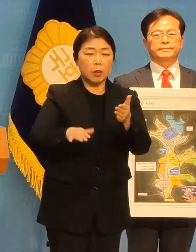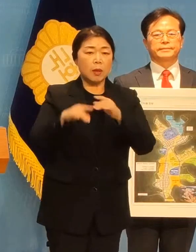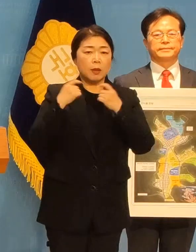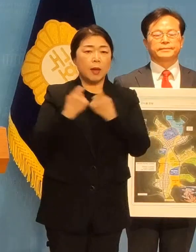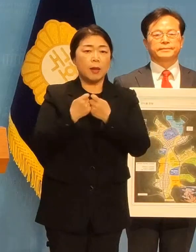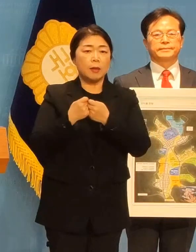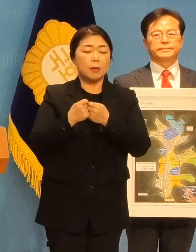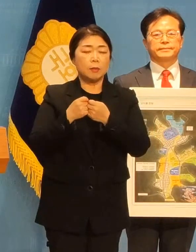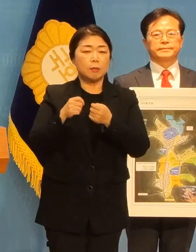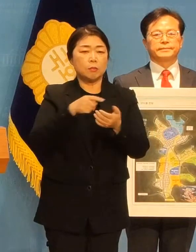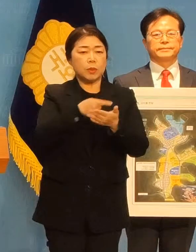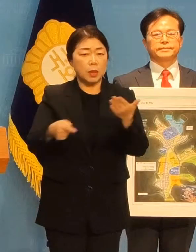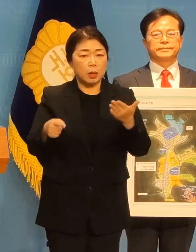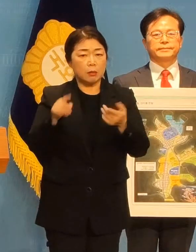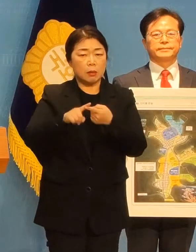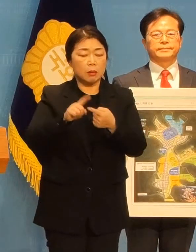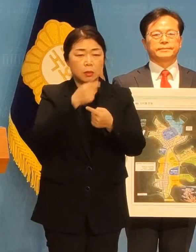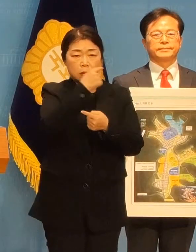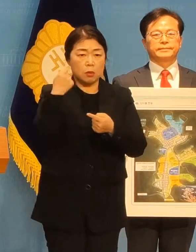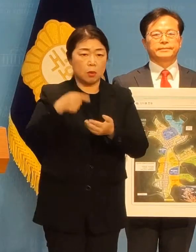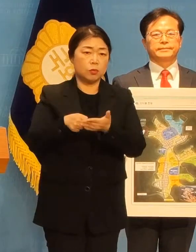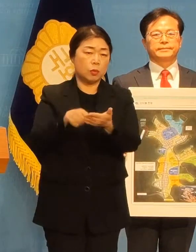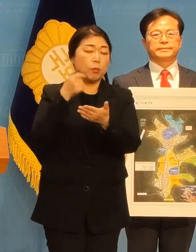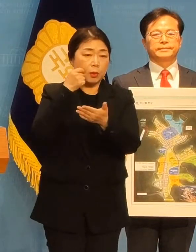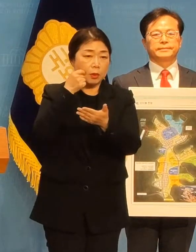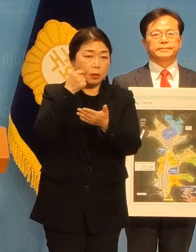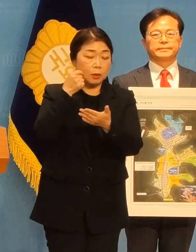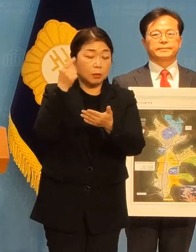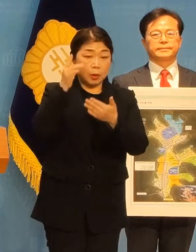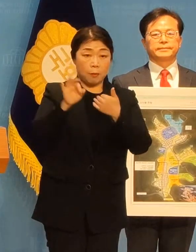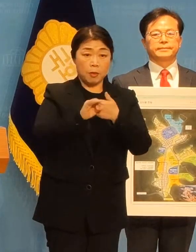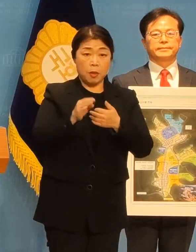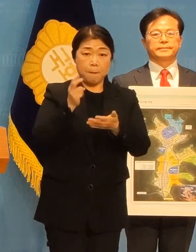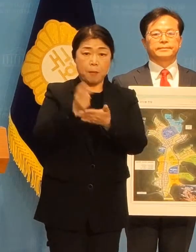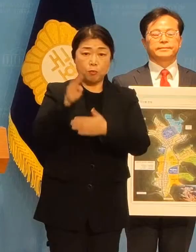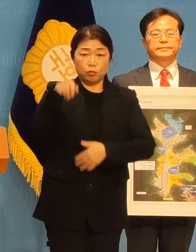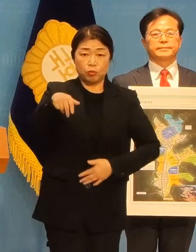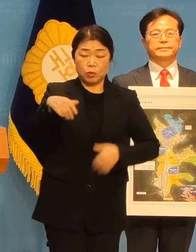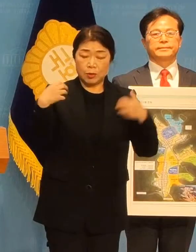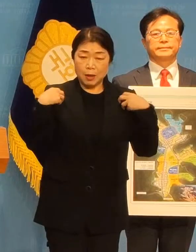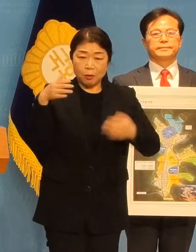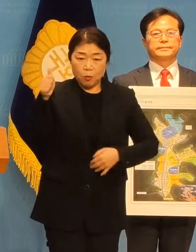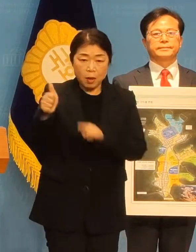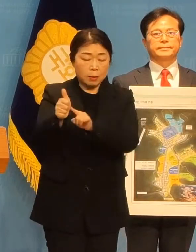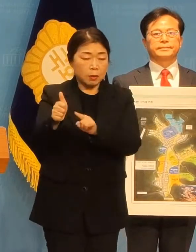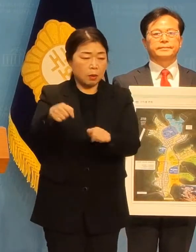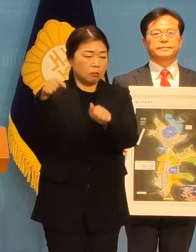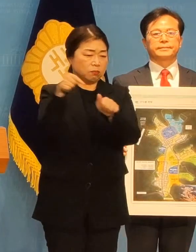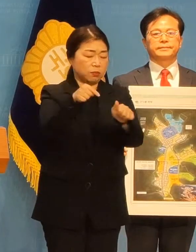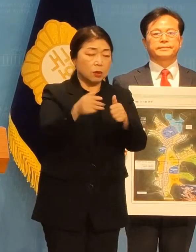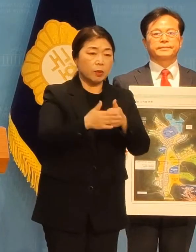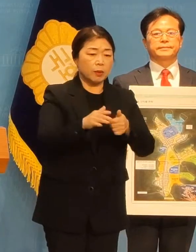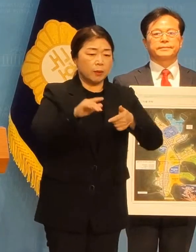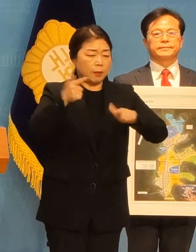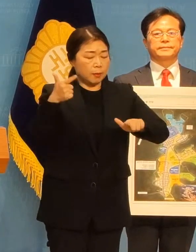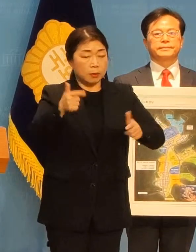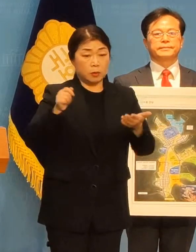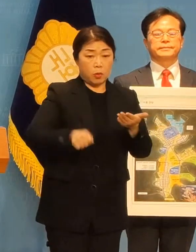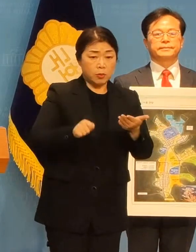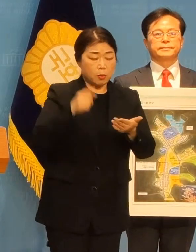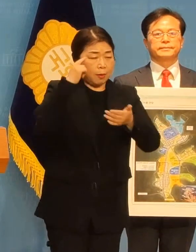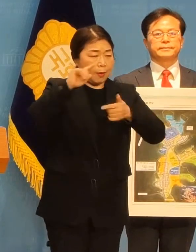때문입니다. 검찰이 법무장관 등의 외압으로 대장동 항소를 포기하므로 이제